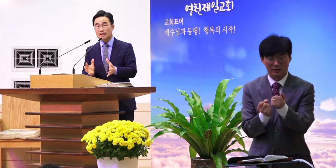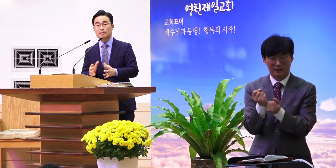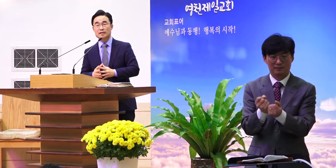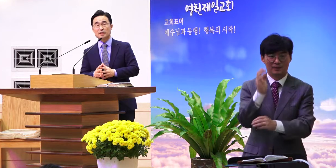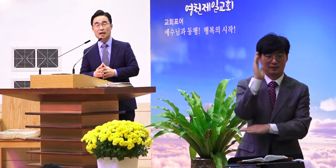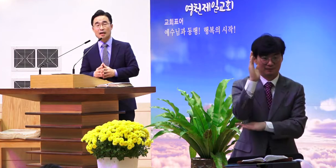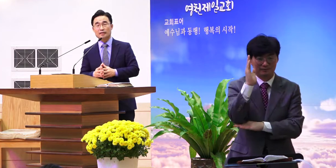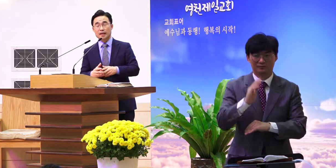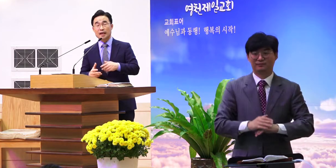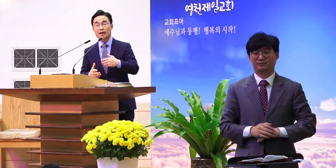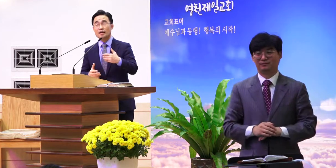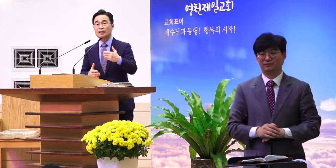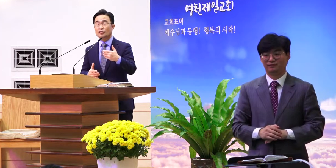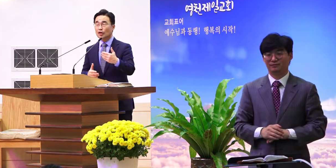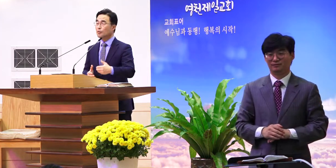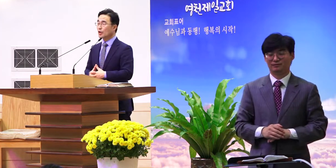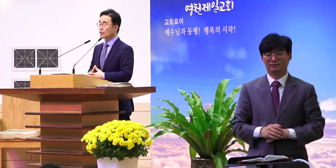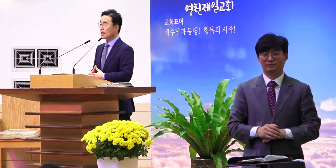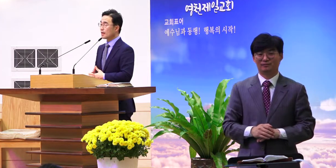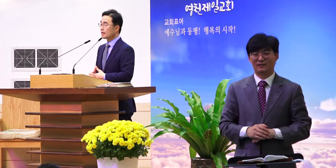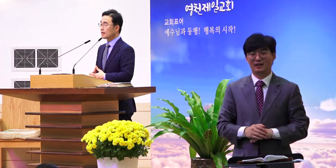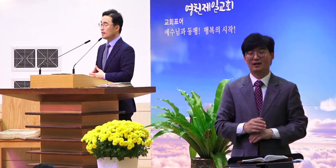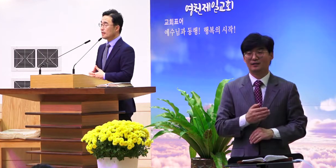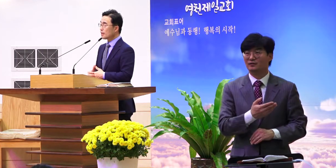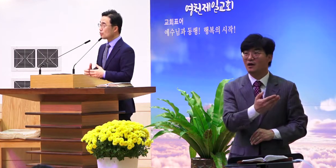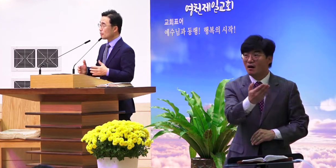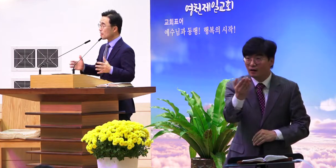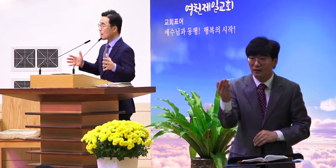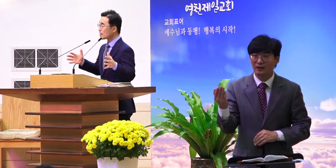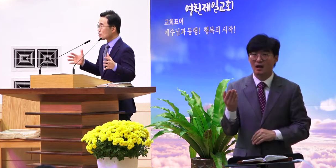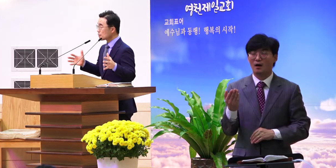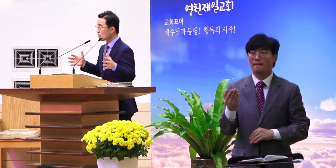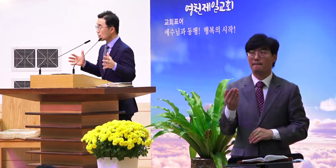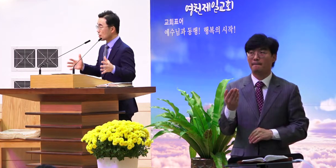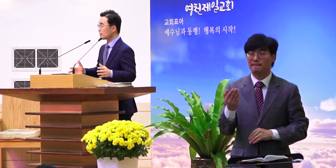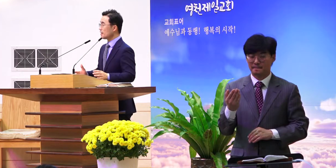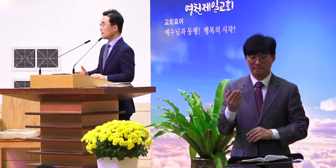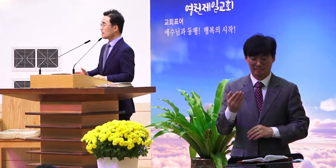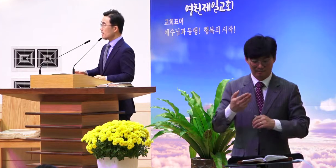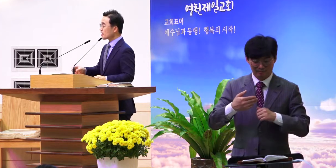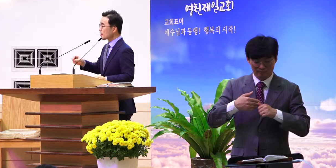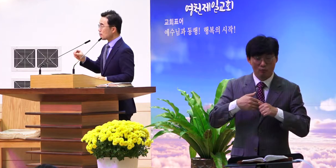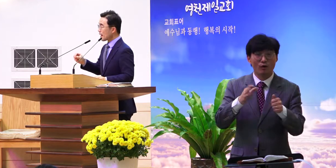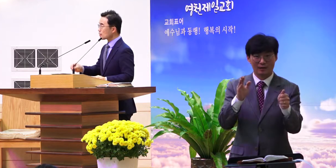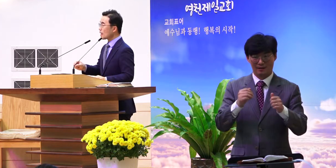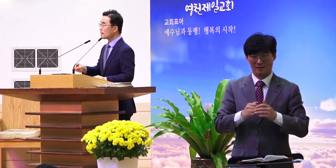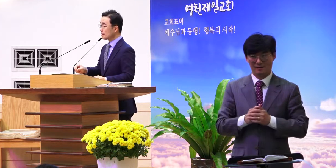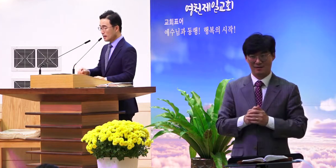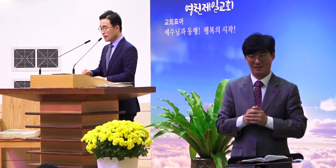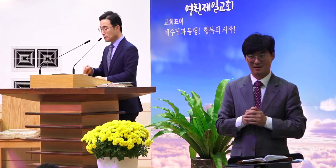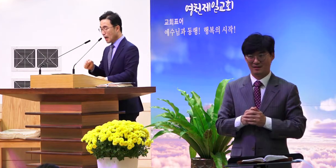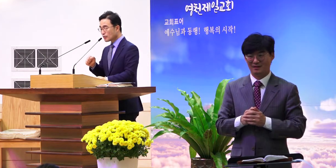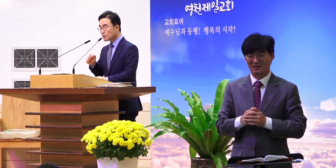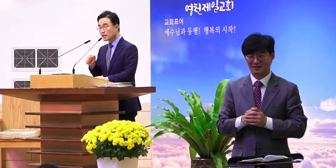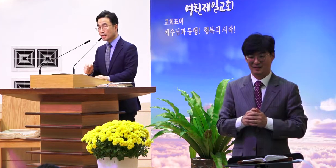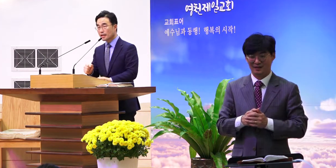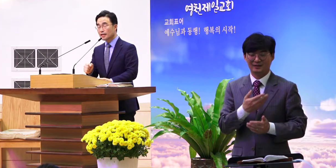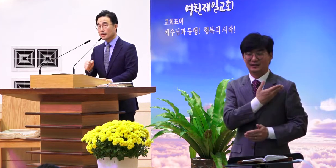예수님이 말씀하십니다. 내가 너희를 보내노라. 예수님께서 하시고 싶었던 제자들을 파송하는